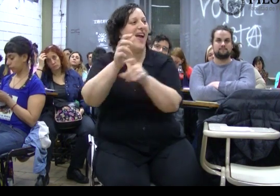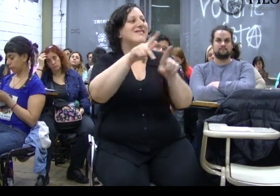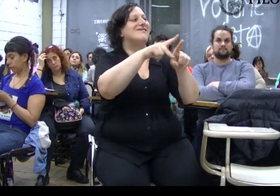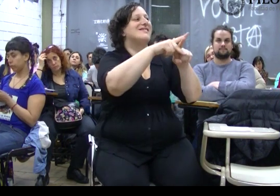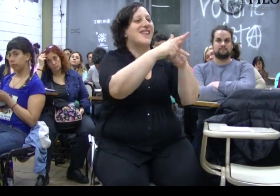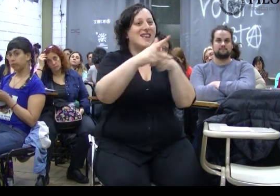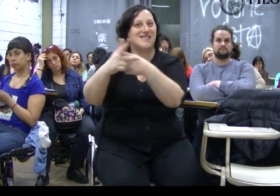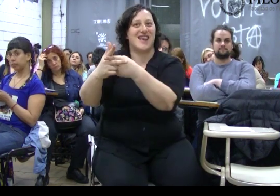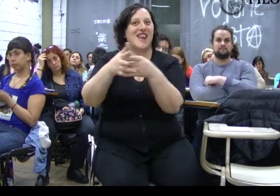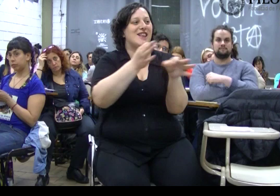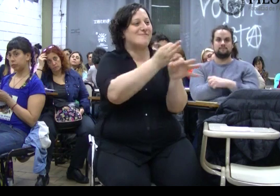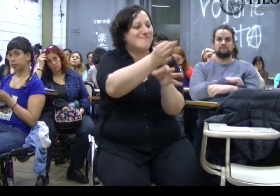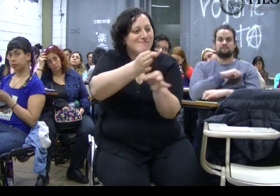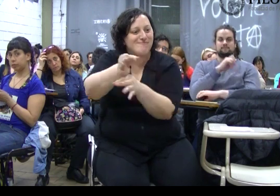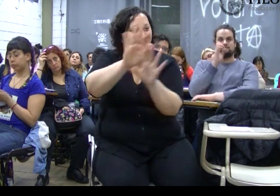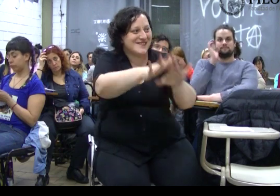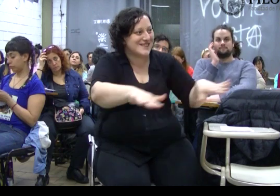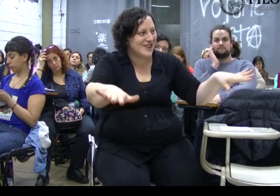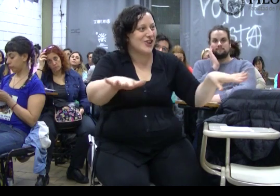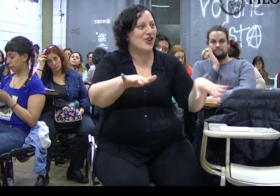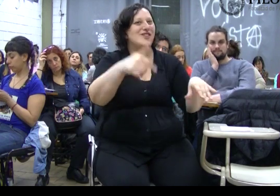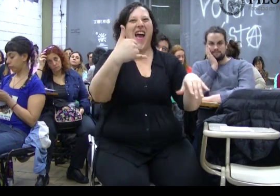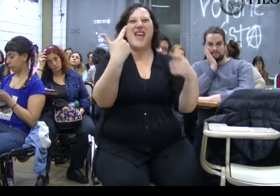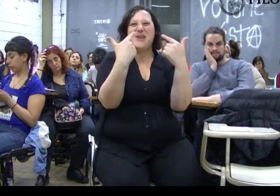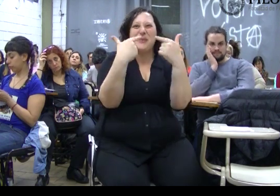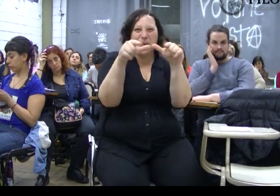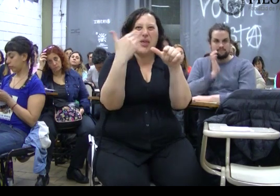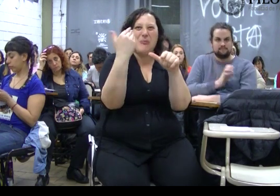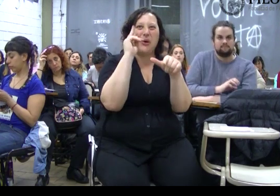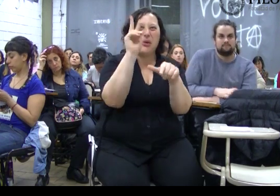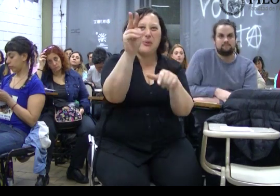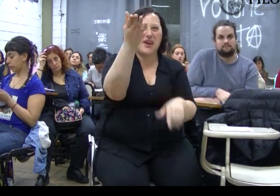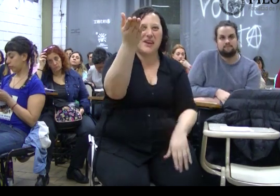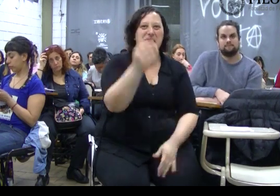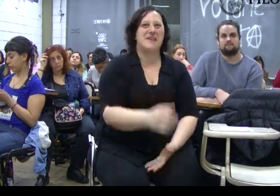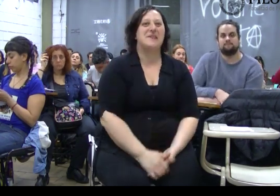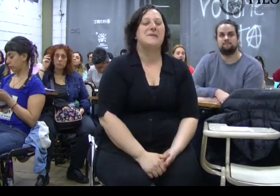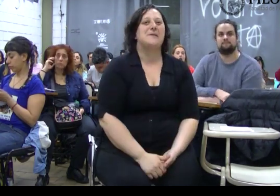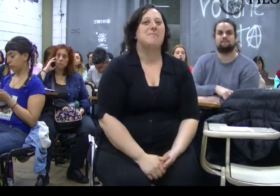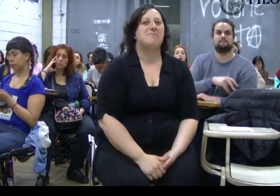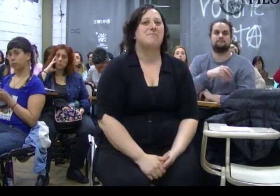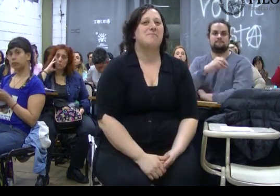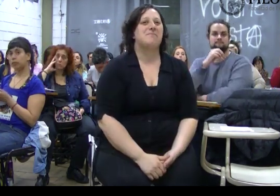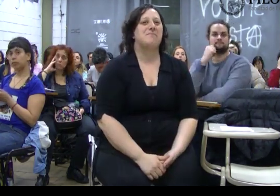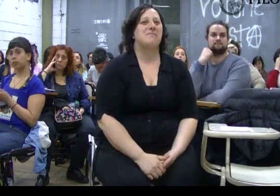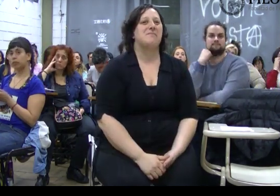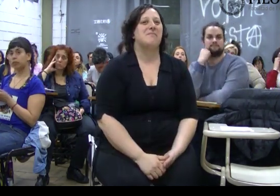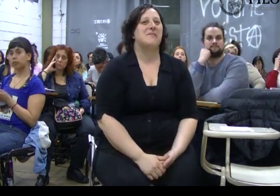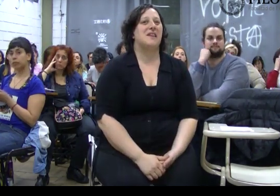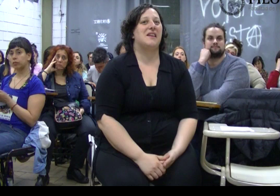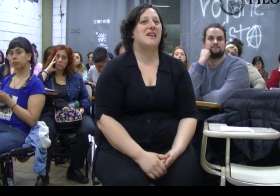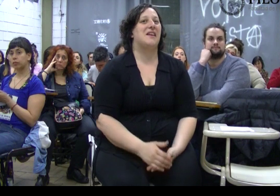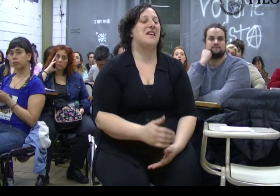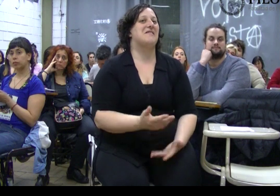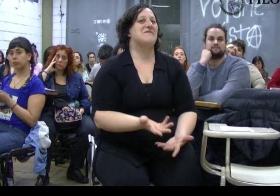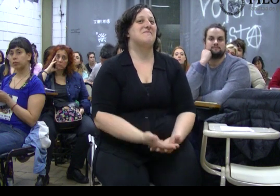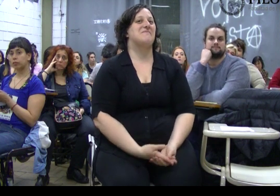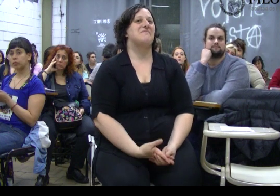y hicimos este video. Tengo una mostrita de este video si lo quieren ver. No sé si vamos a tener